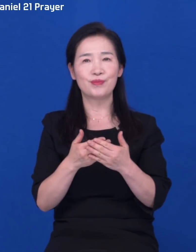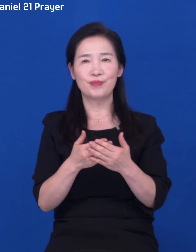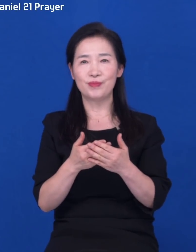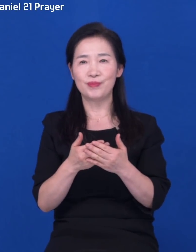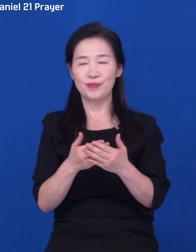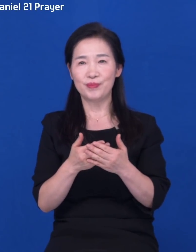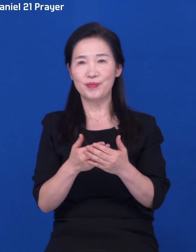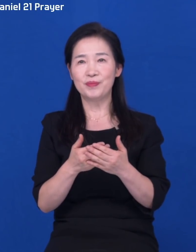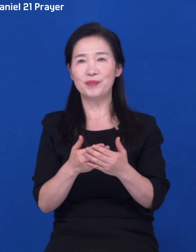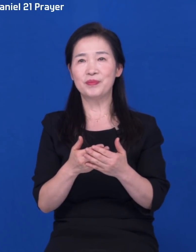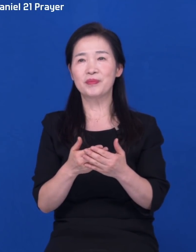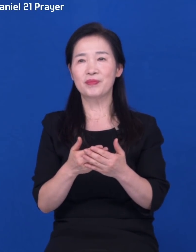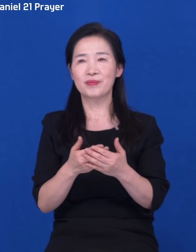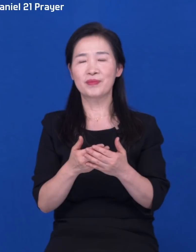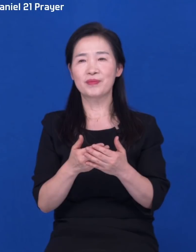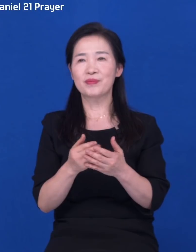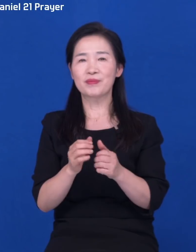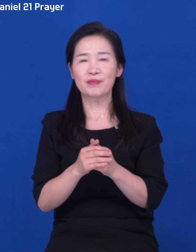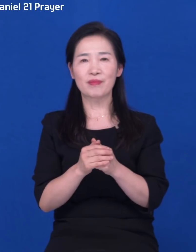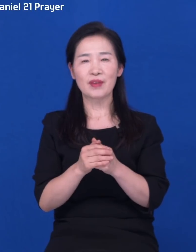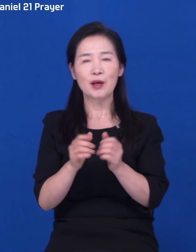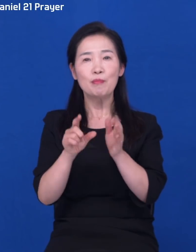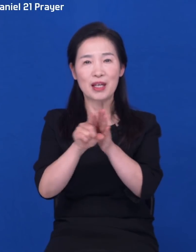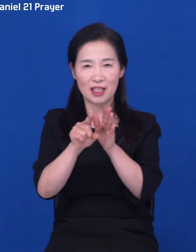사람들이 있어요.